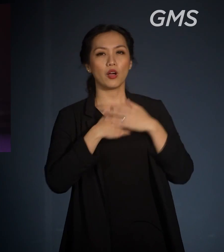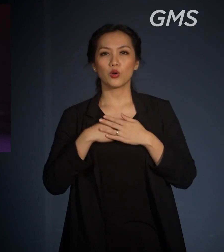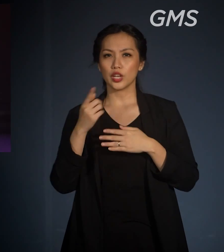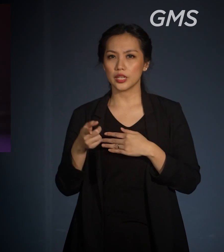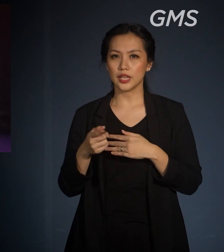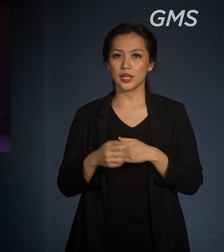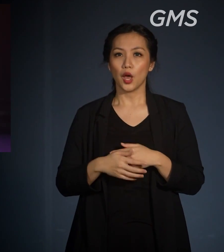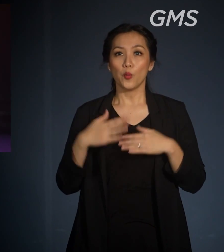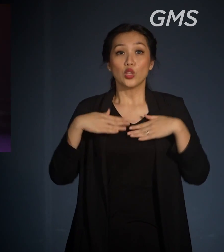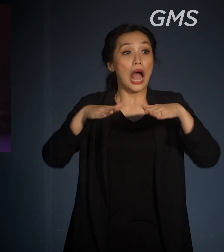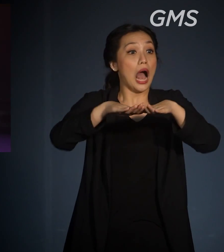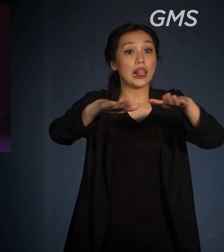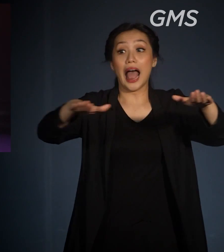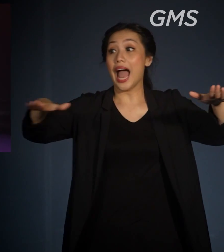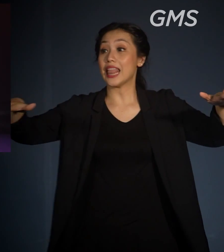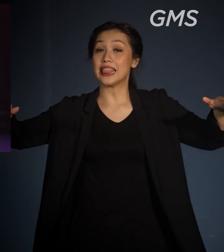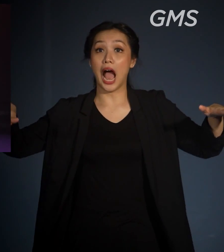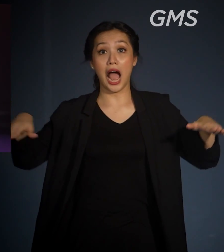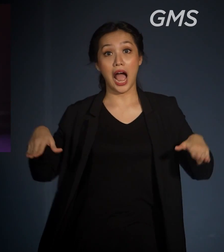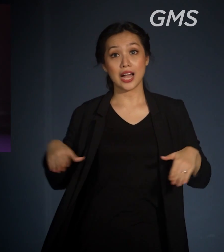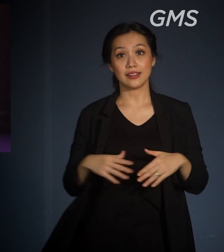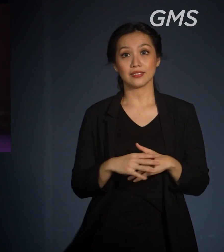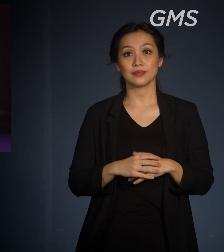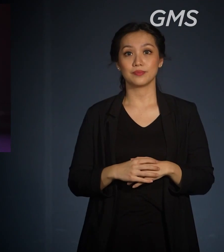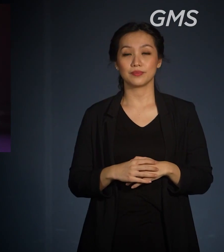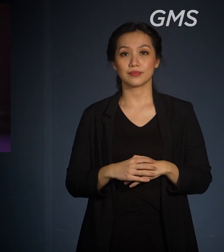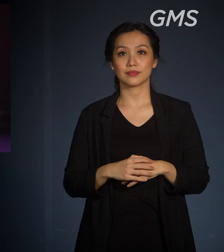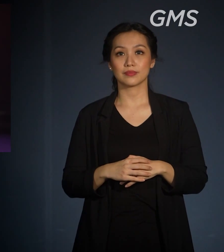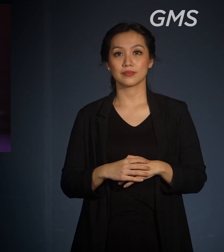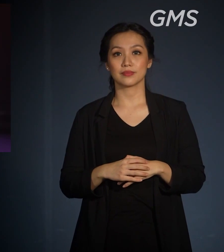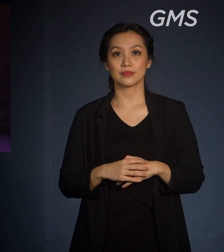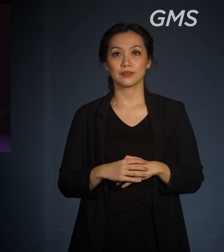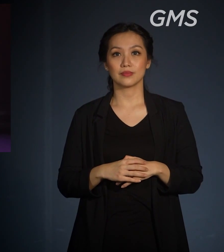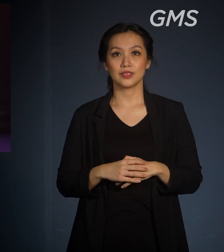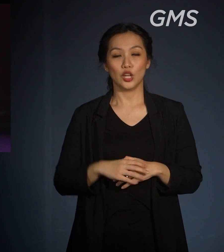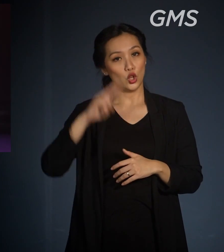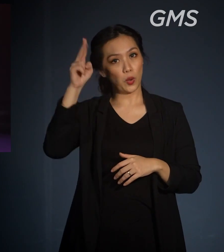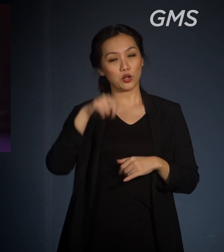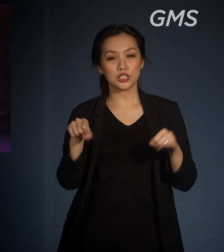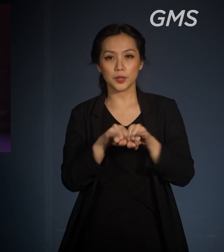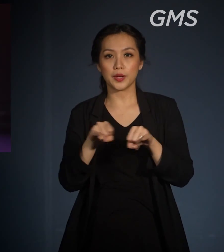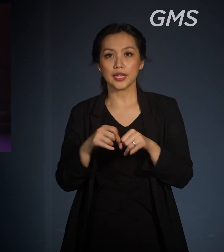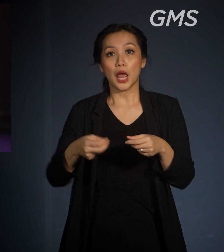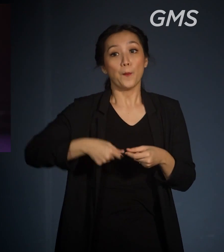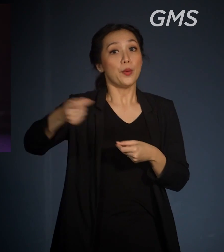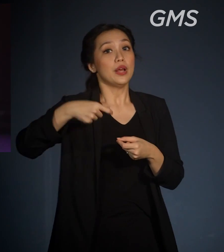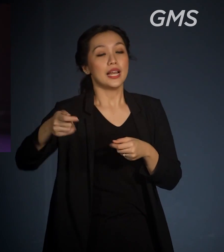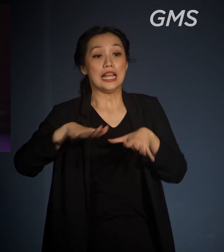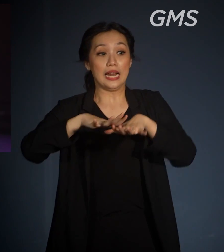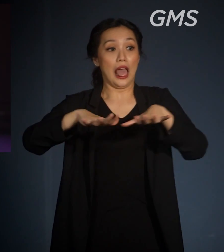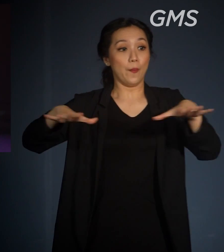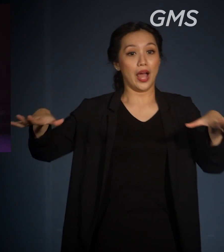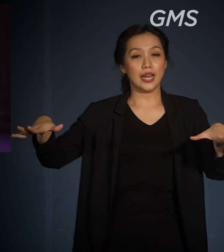lahan. Dengan kata lain, dia investasi membeli lahan, lalu menanami